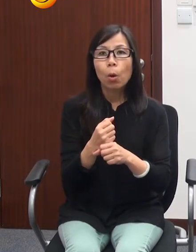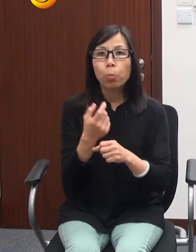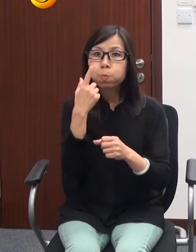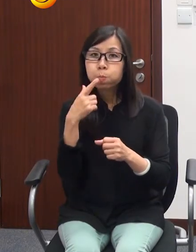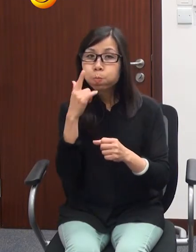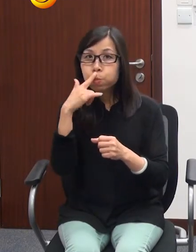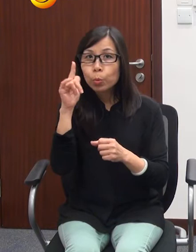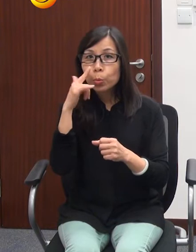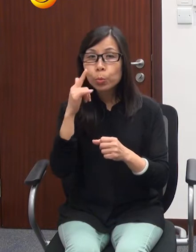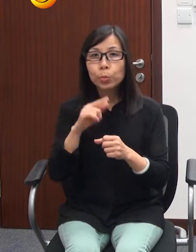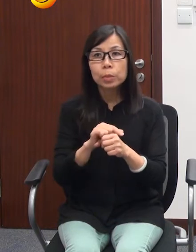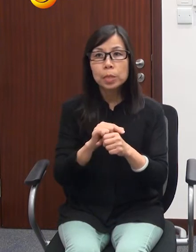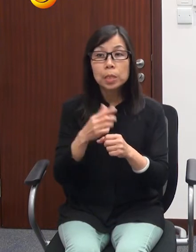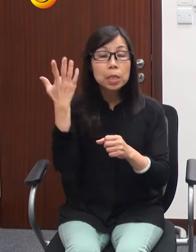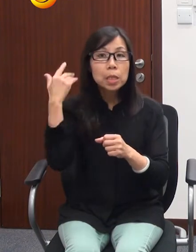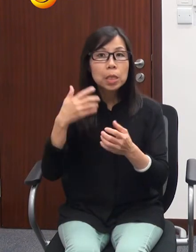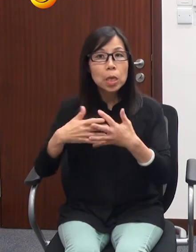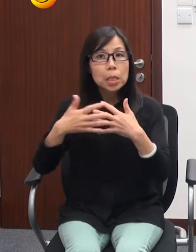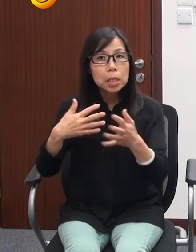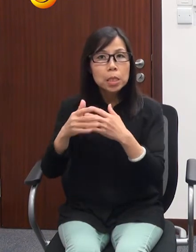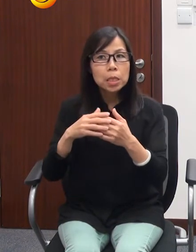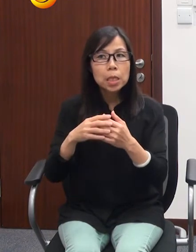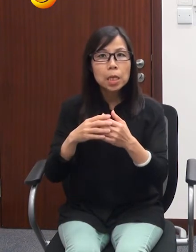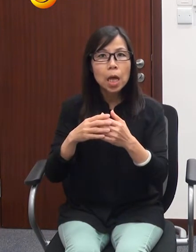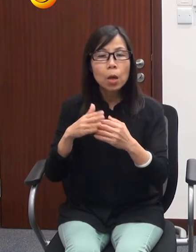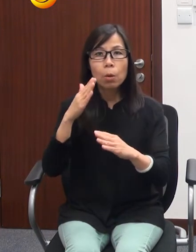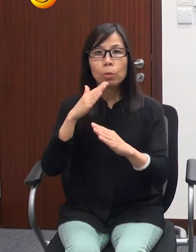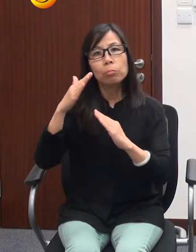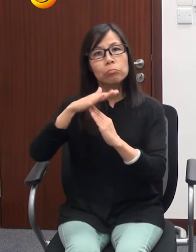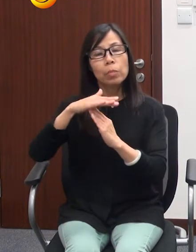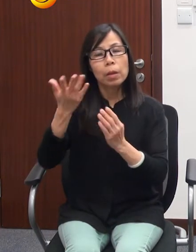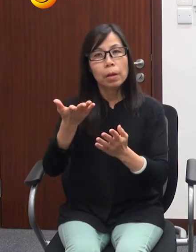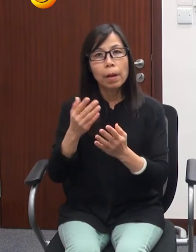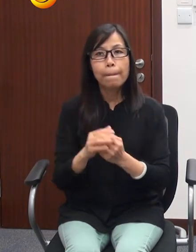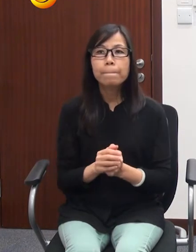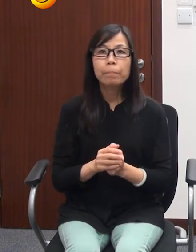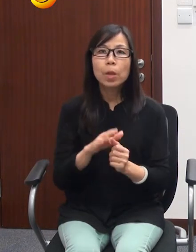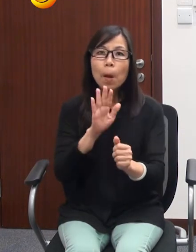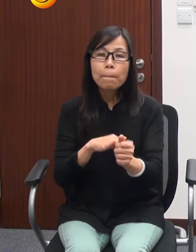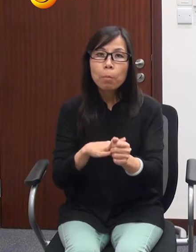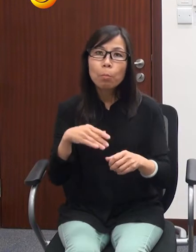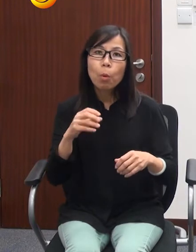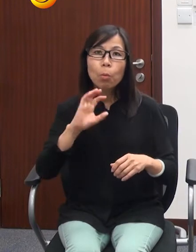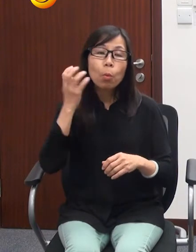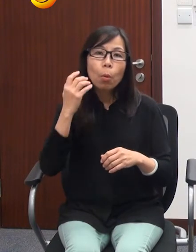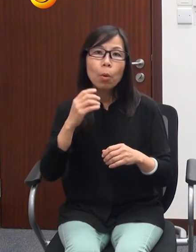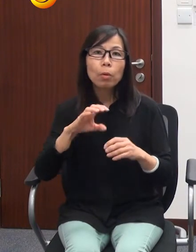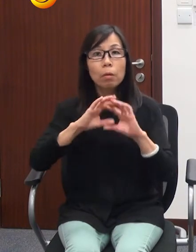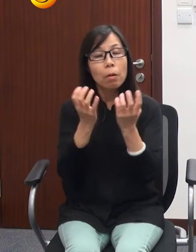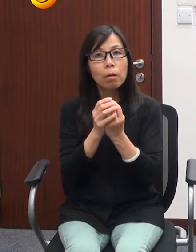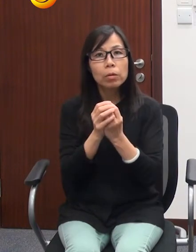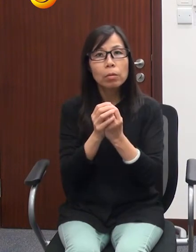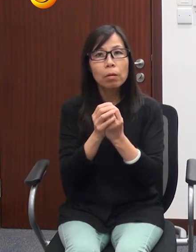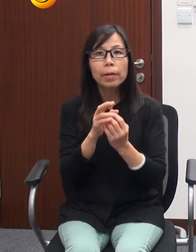想彈下佢，但係就因為有保皇黨就梗係得啦。 票數唔夠啦， 咁冇計啦。 嗱，即係啱啱你